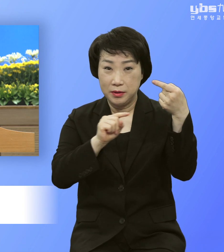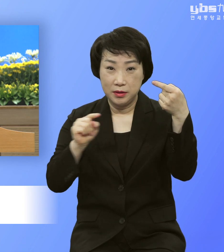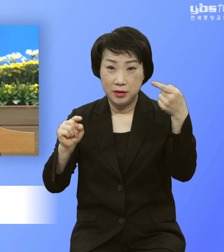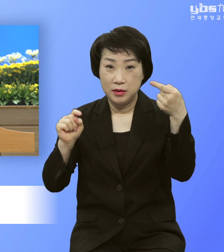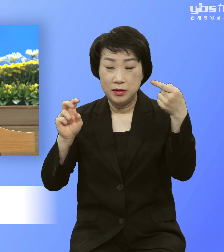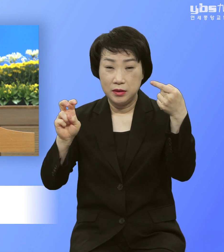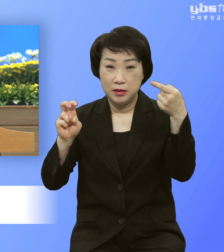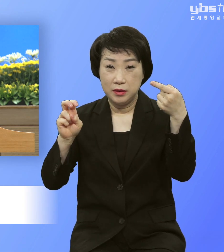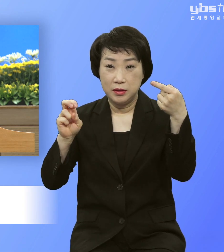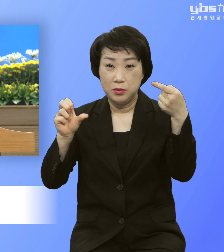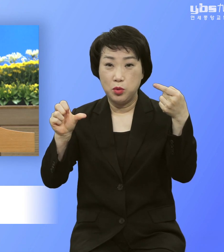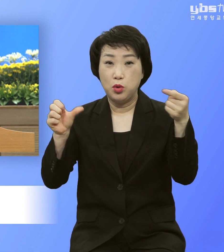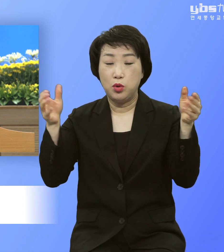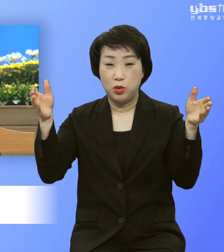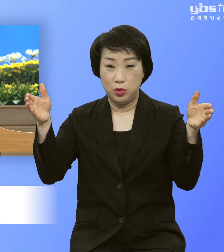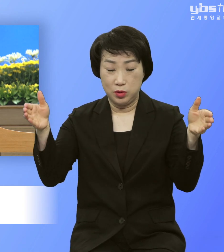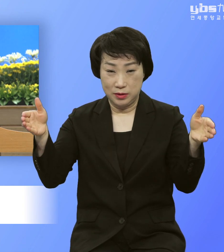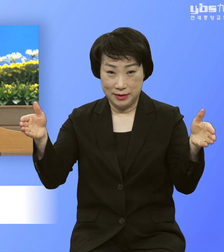18절로